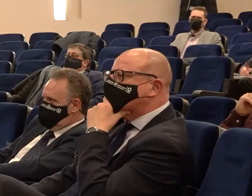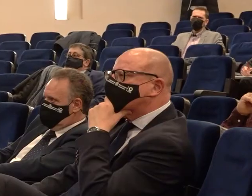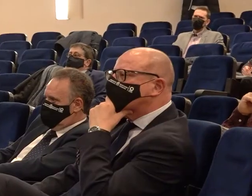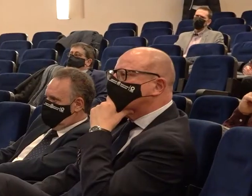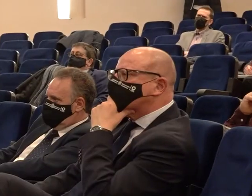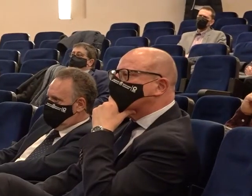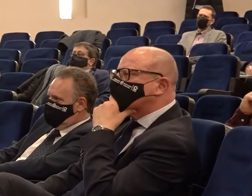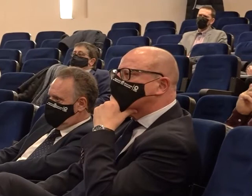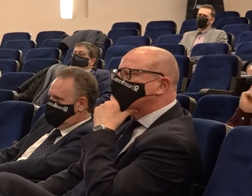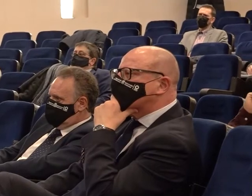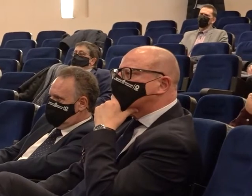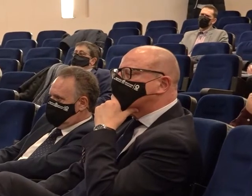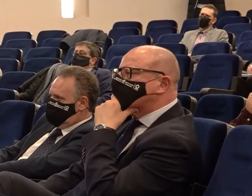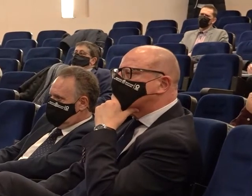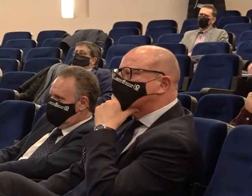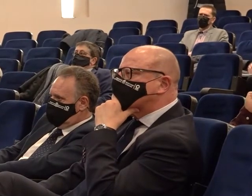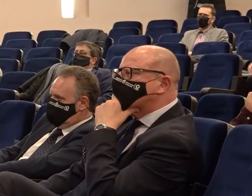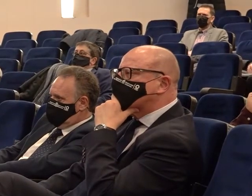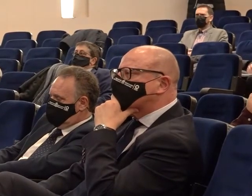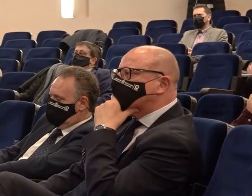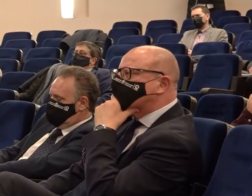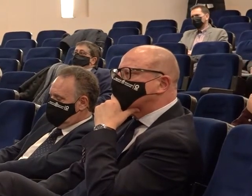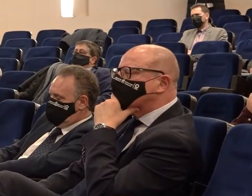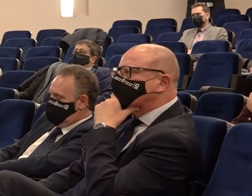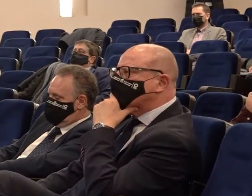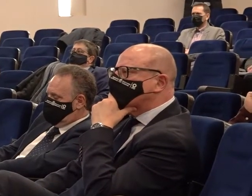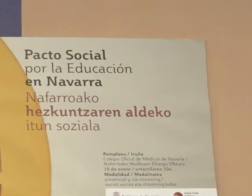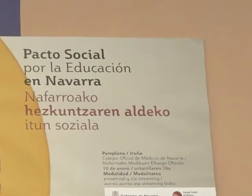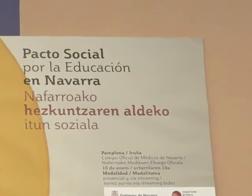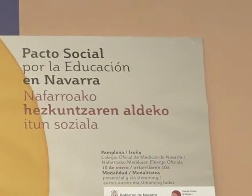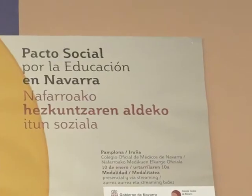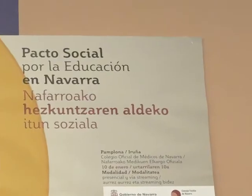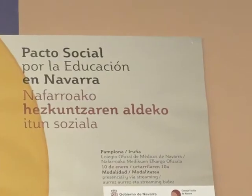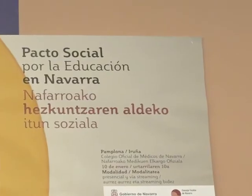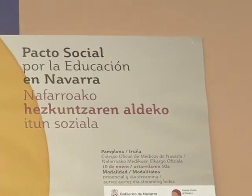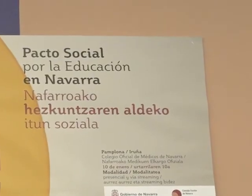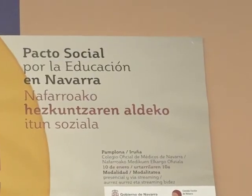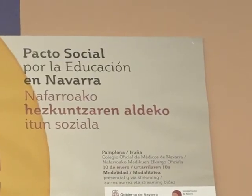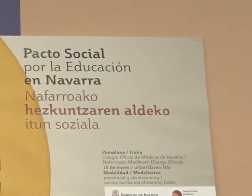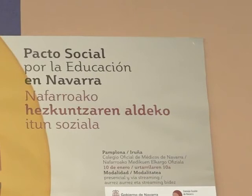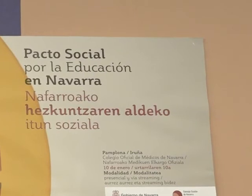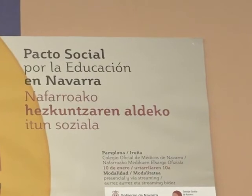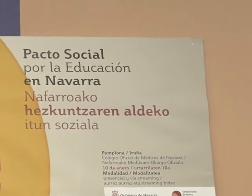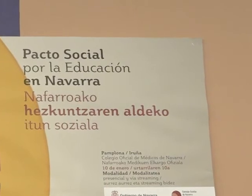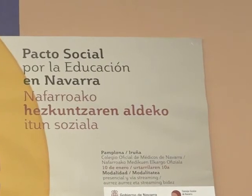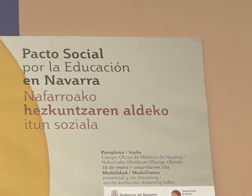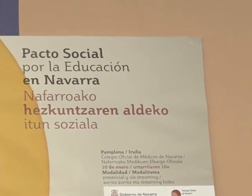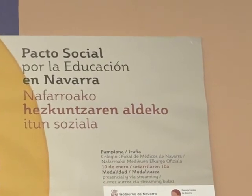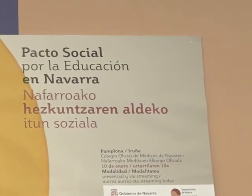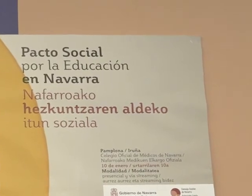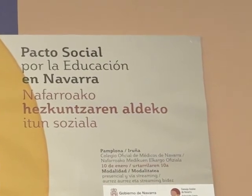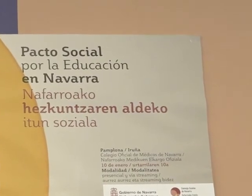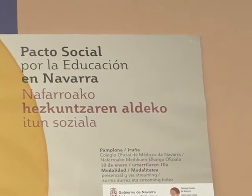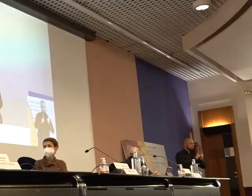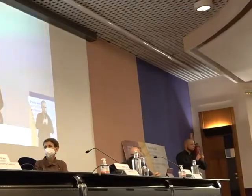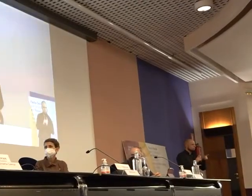el de generation persiguen hacer evolucionar nuestra tierra hacia una economía del conocimiento parece claro que la educación